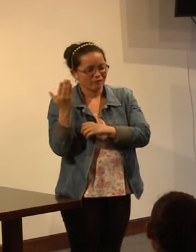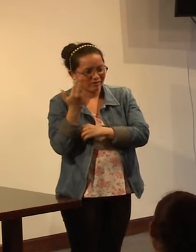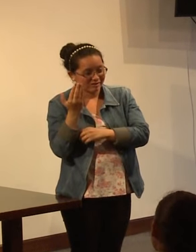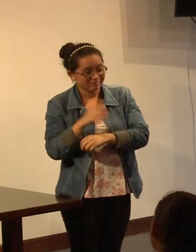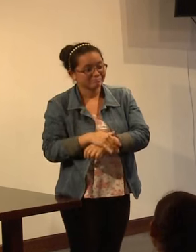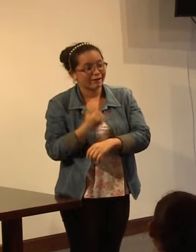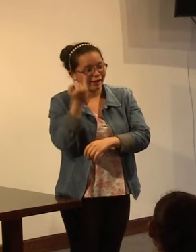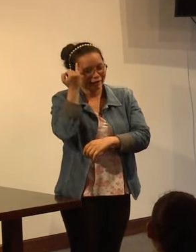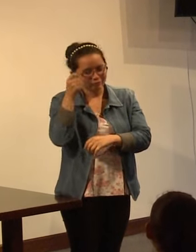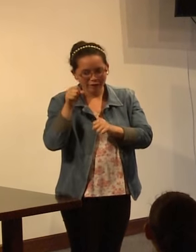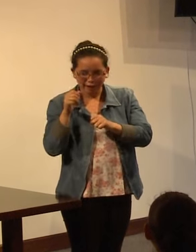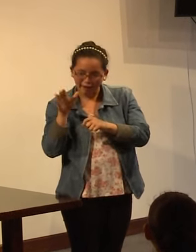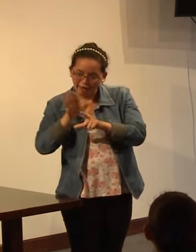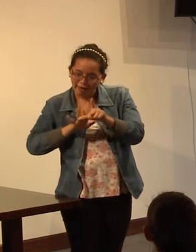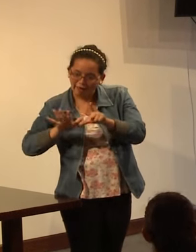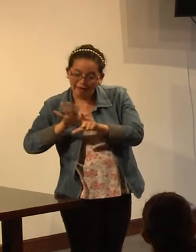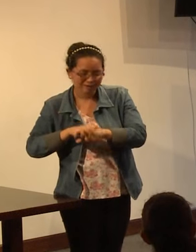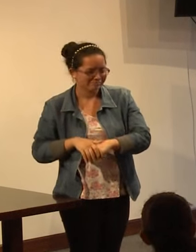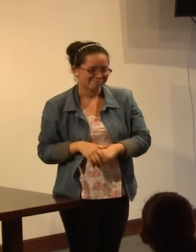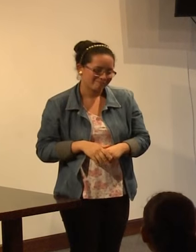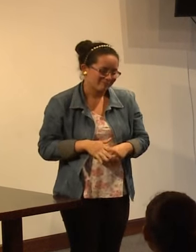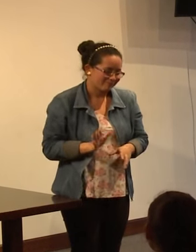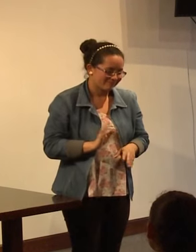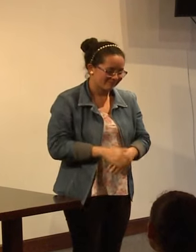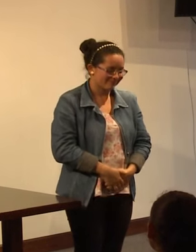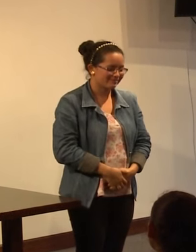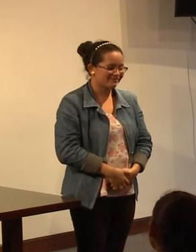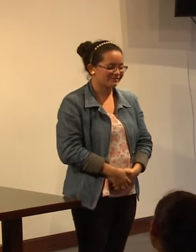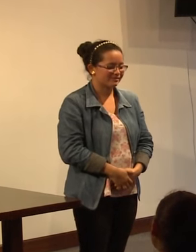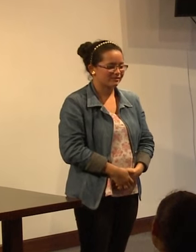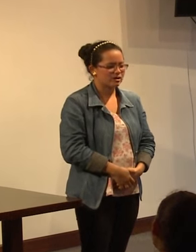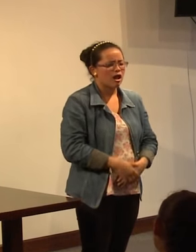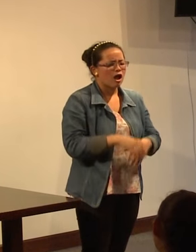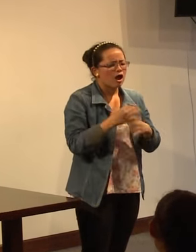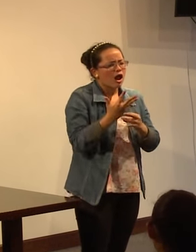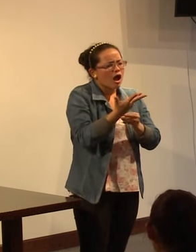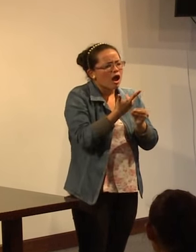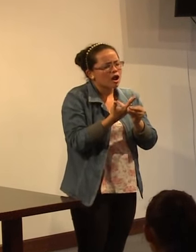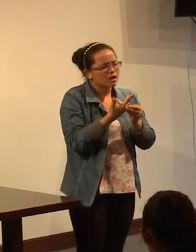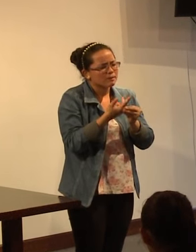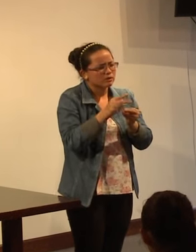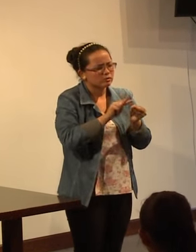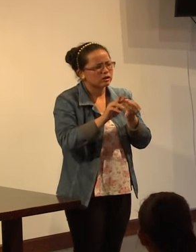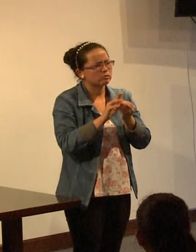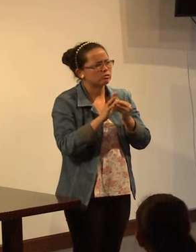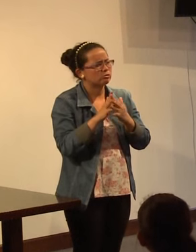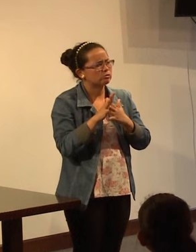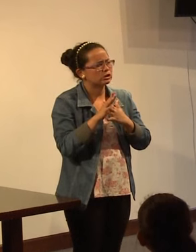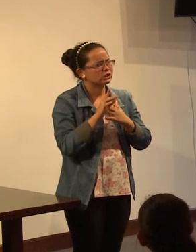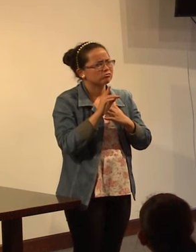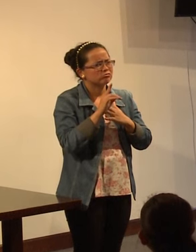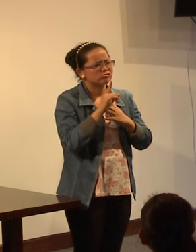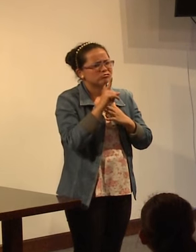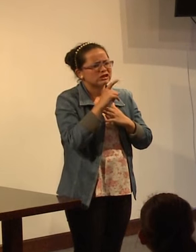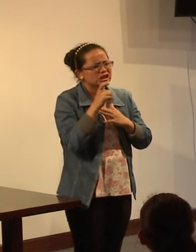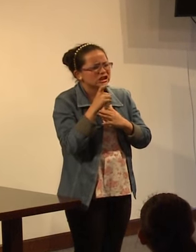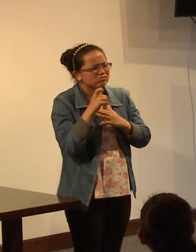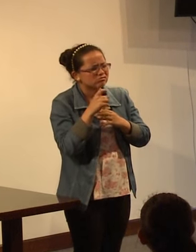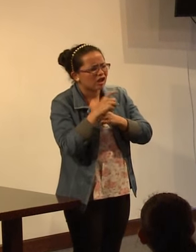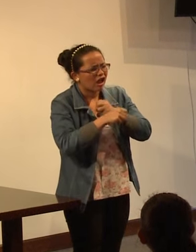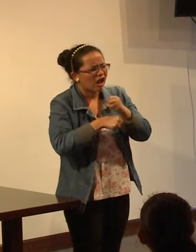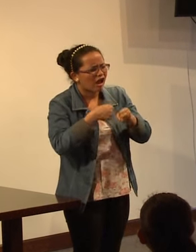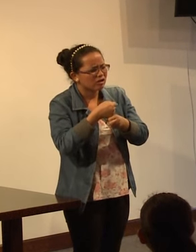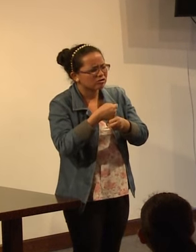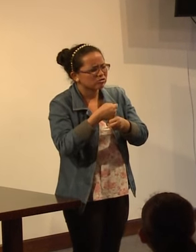aparición de la fotografía hasta acá, podemos hablar que las artes audiovisuales ya van a cumplir 170 y pico de años, ¿cierto? El cine ya cumplió más